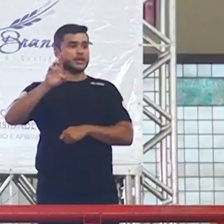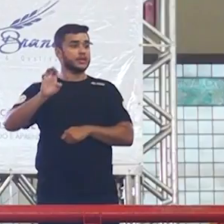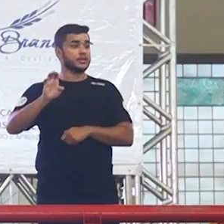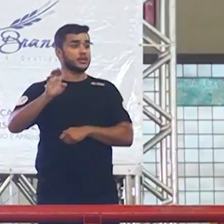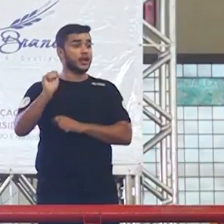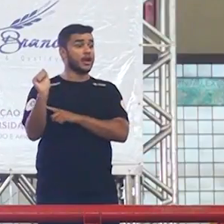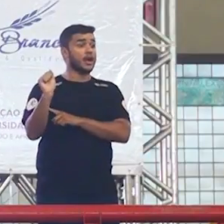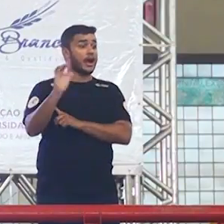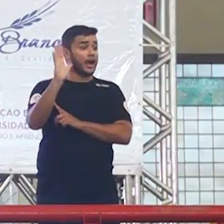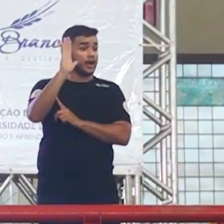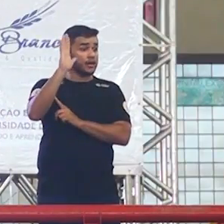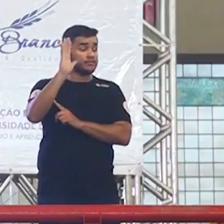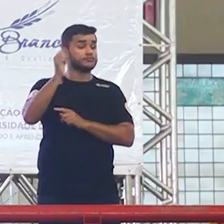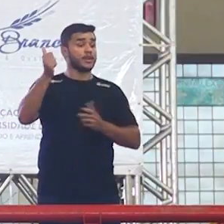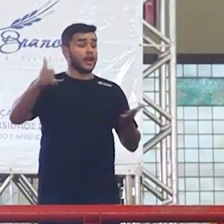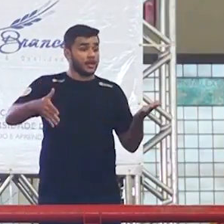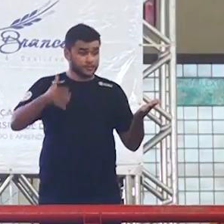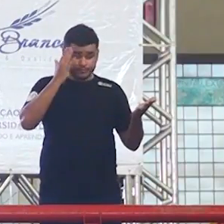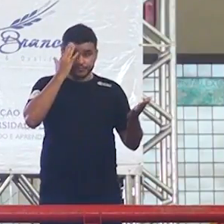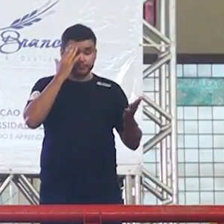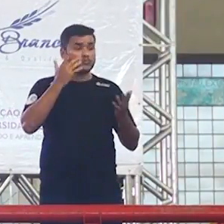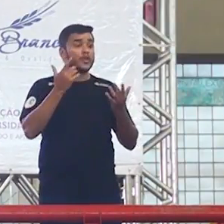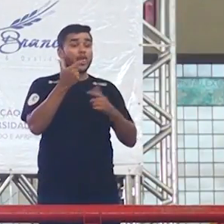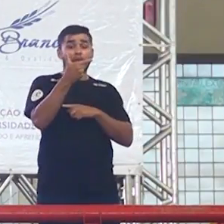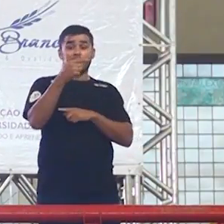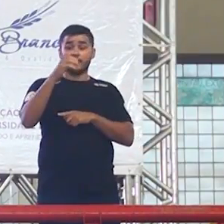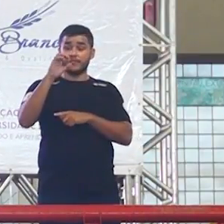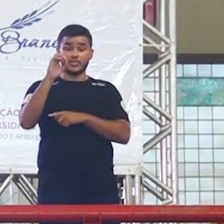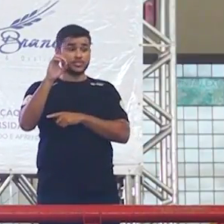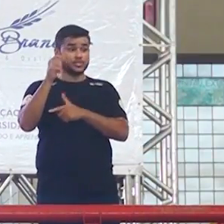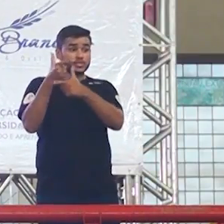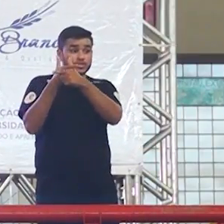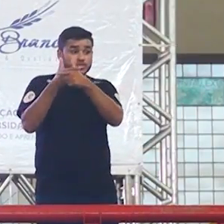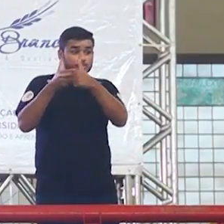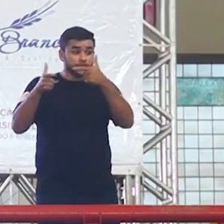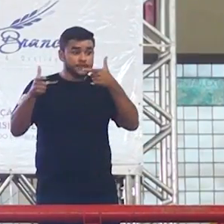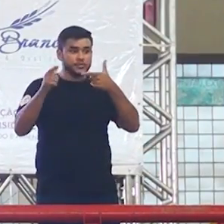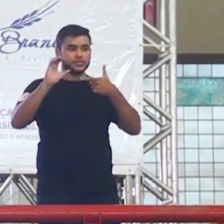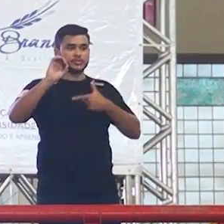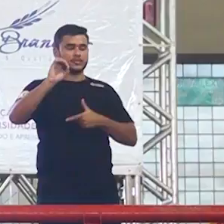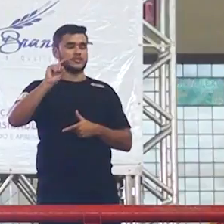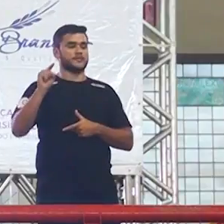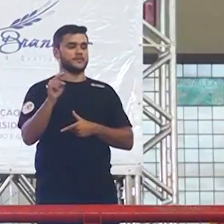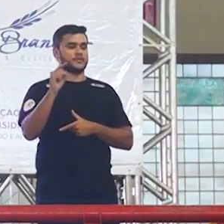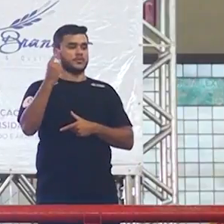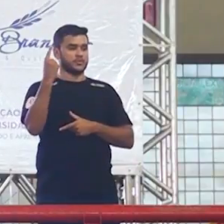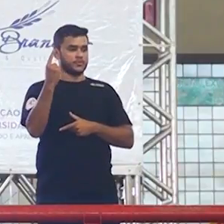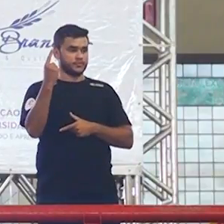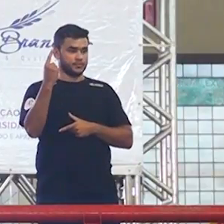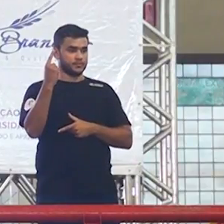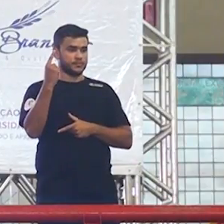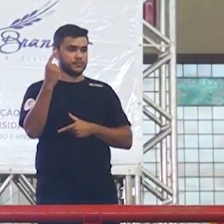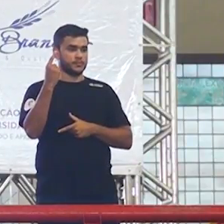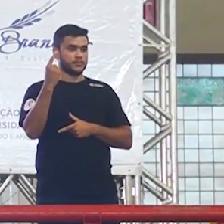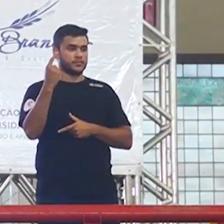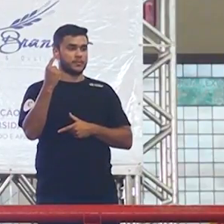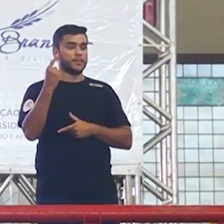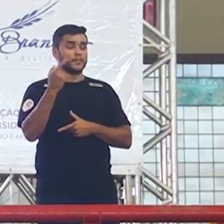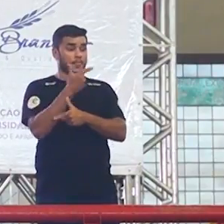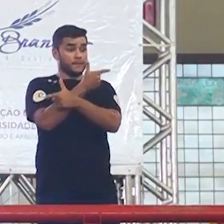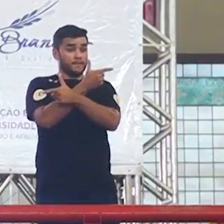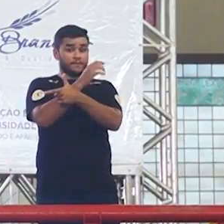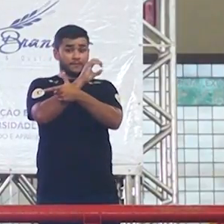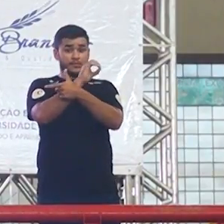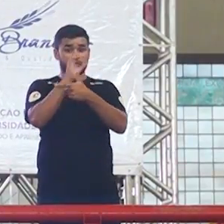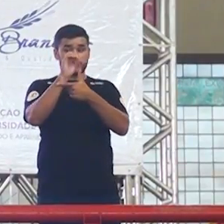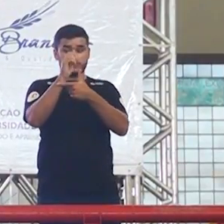20 por 0,1. Nessa loja existem 200 aparelhos. Ei,